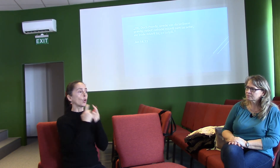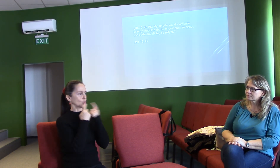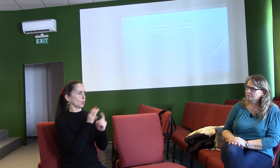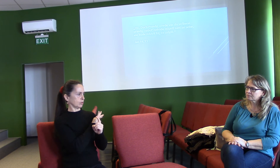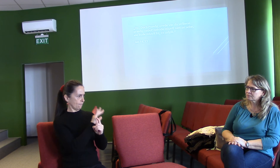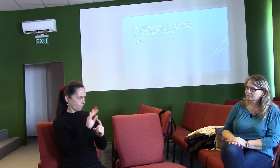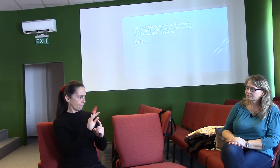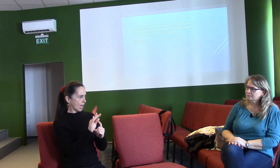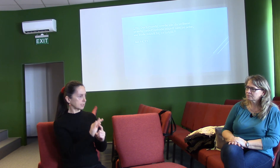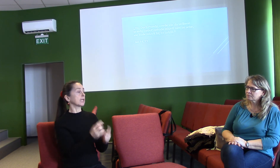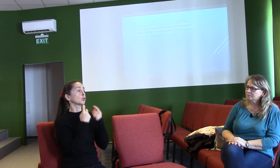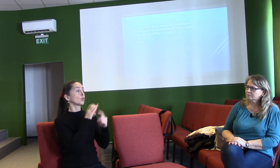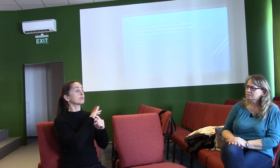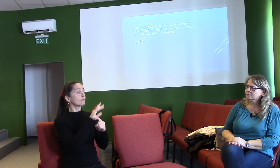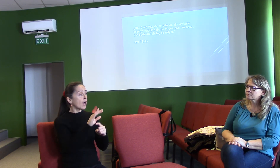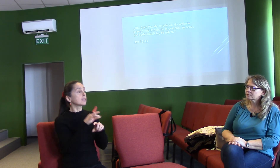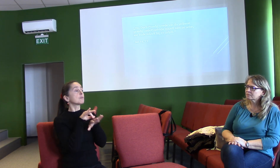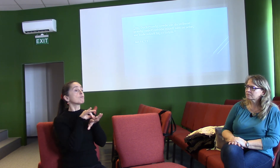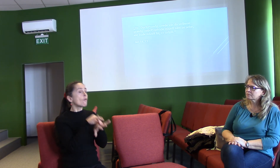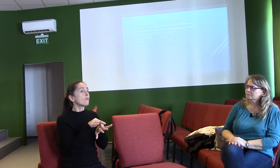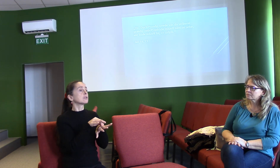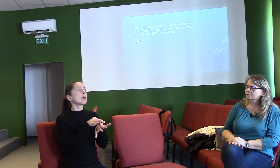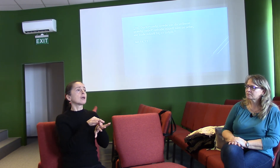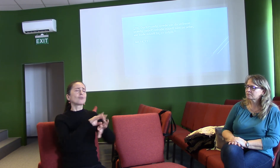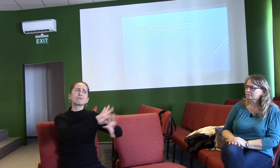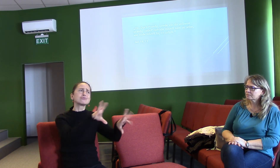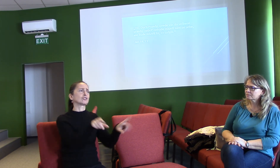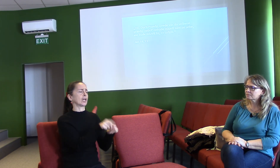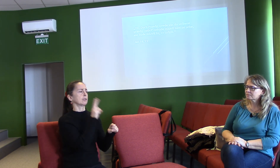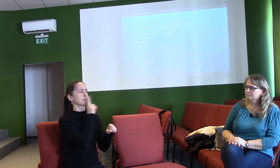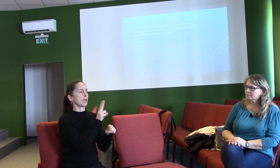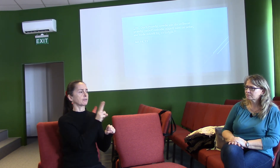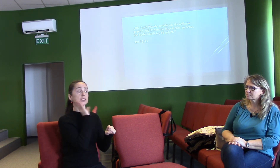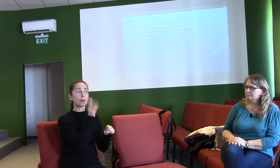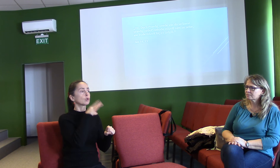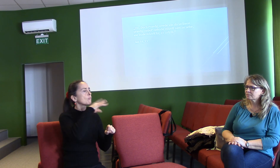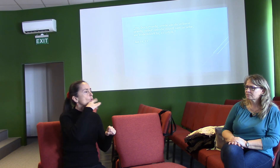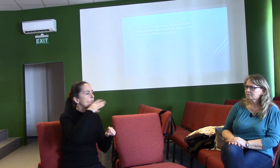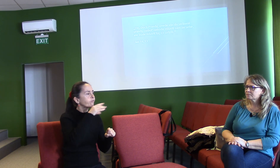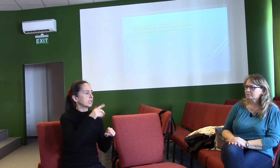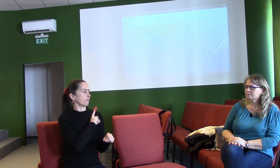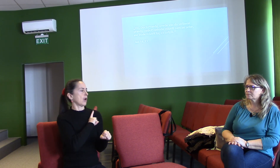vás do veškeré pravdy, neboť nebude mluvit sám ze sebe, ale bude mluvit to, co uslyší.